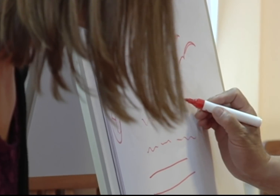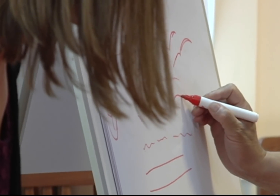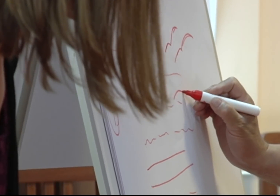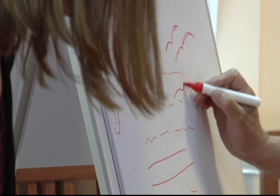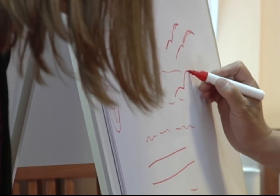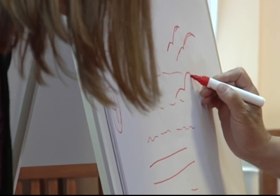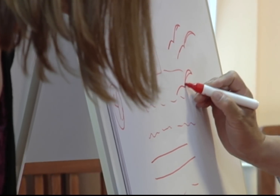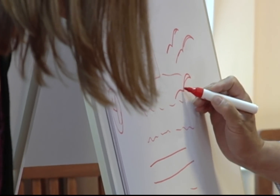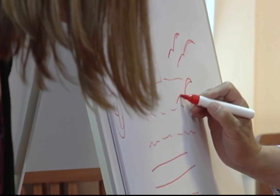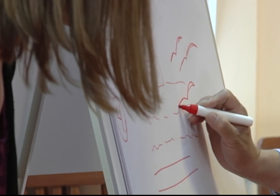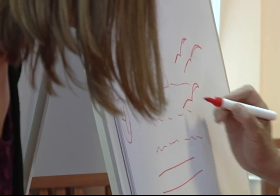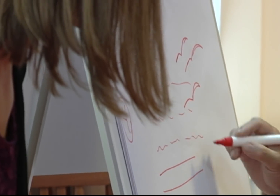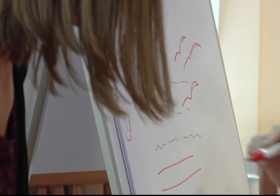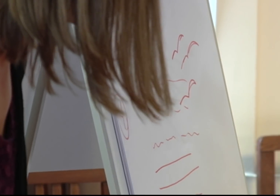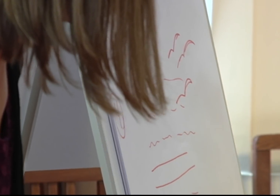нас.